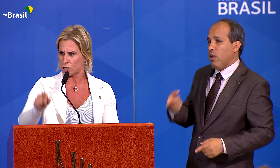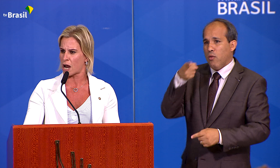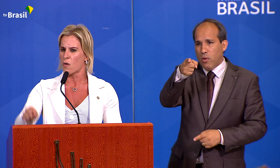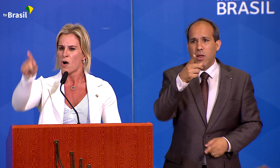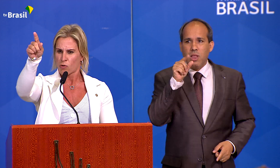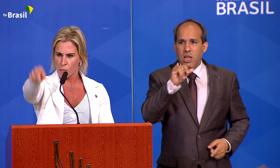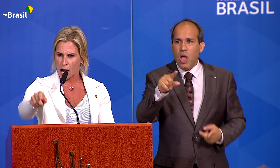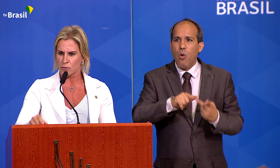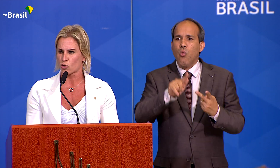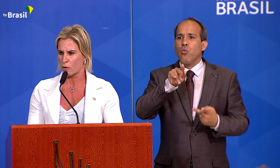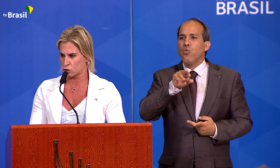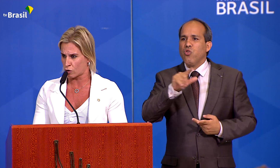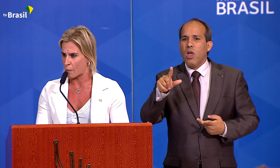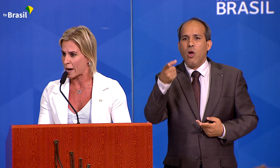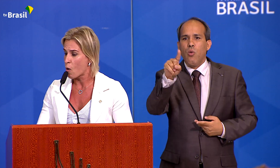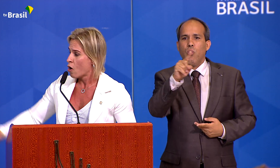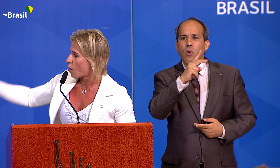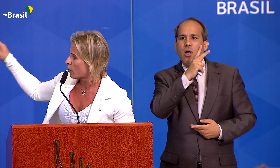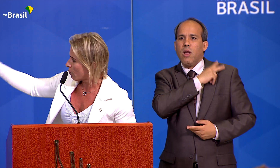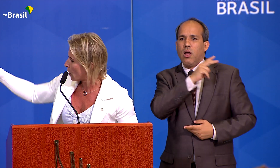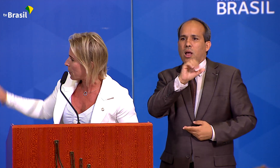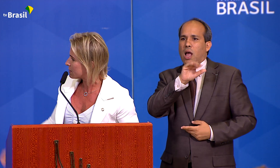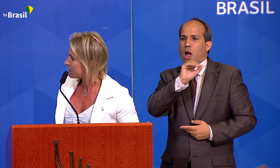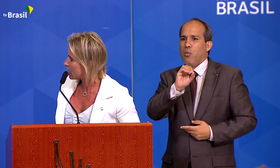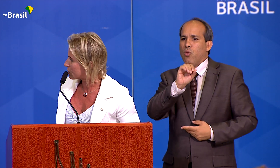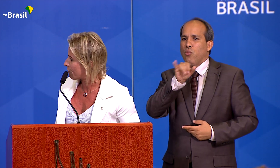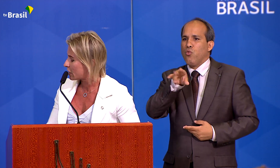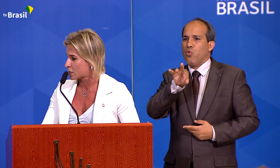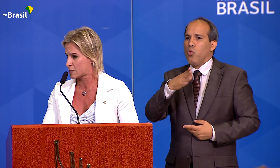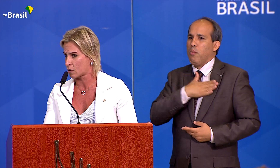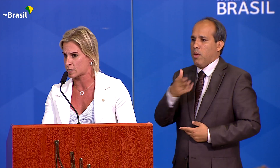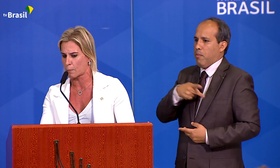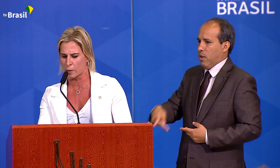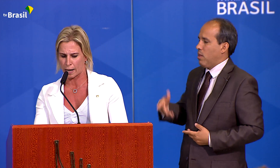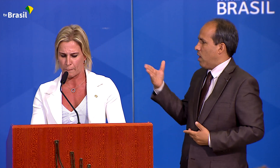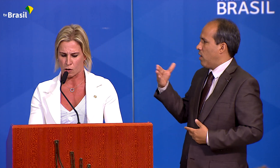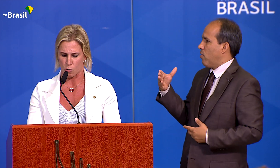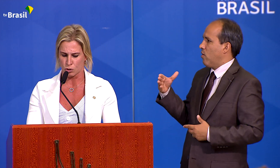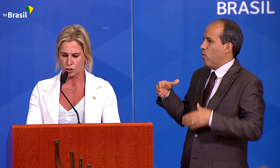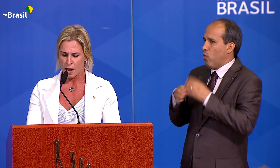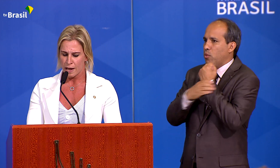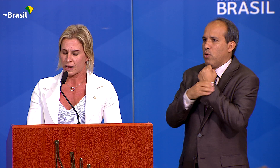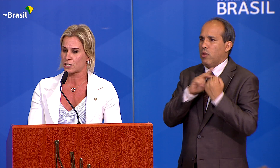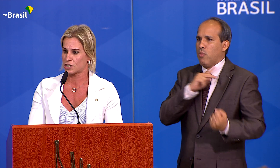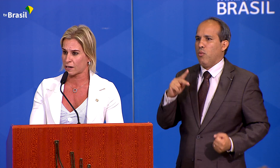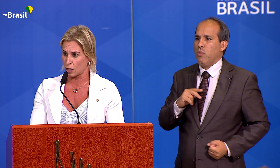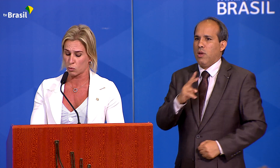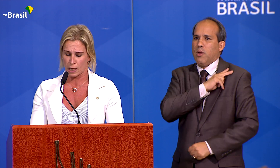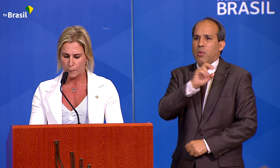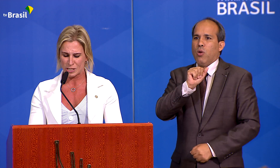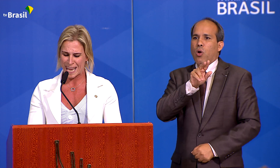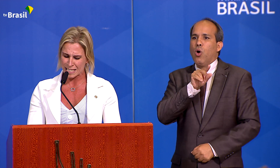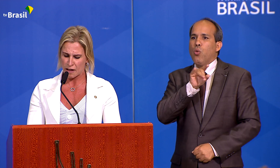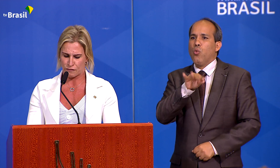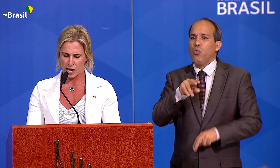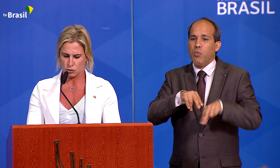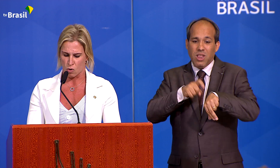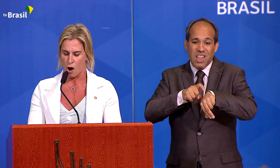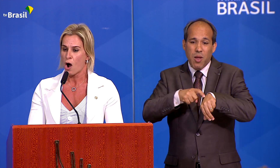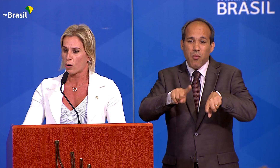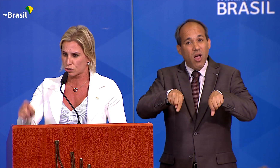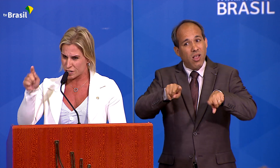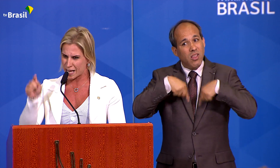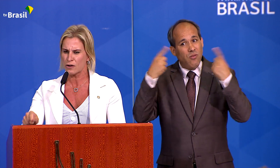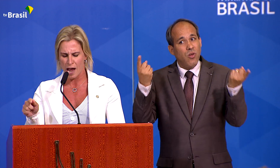Daniel como Gurgel como cabos um jornal Amaral como o meu presidente da frente de Segurança Pública Capitão Augusto que a gente daqui um tempo